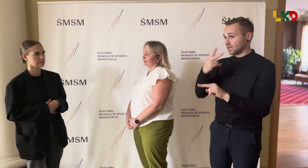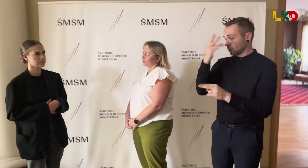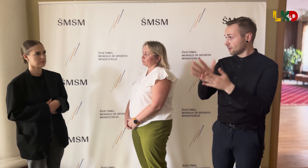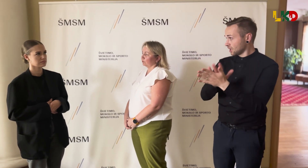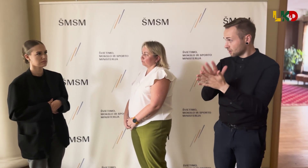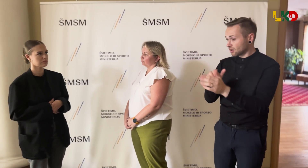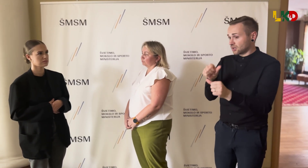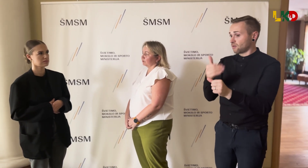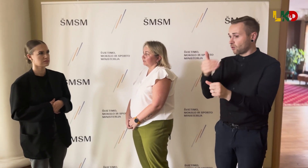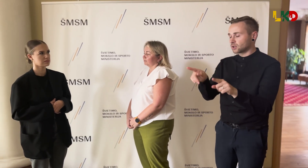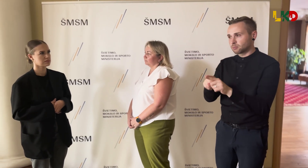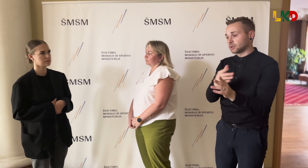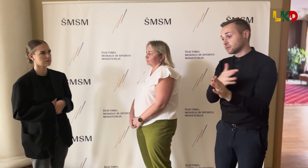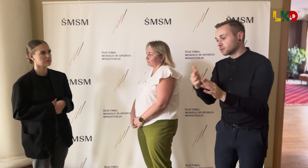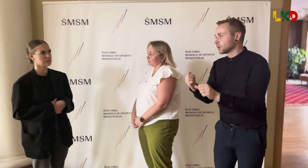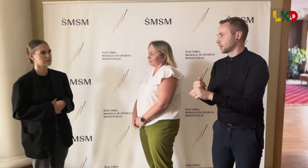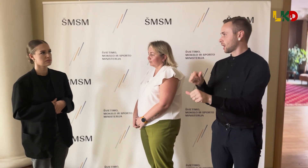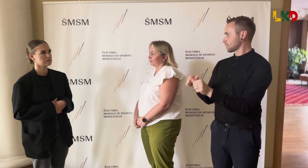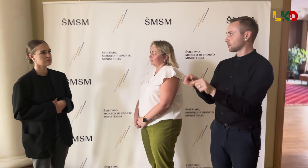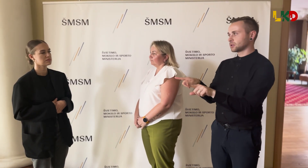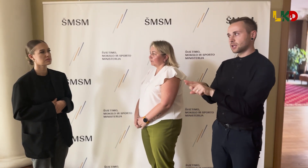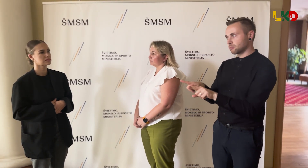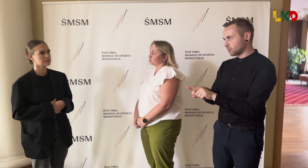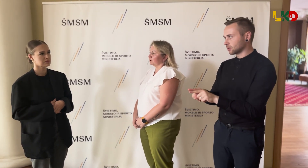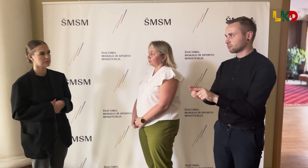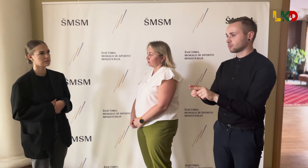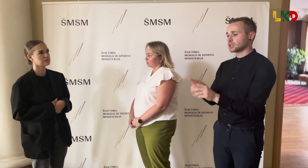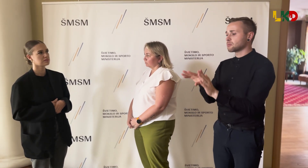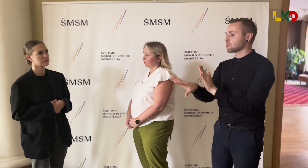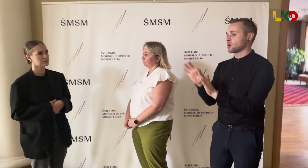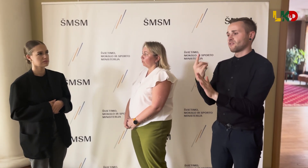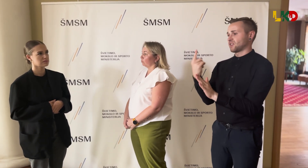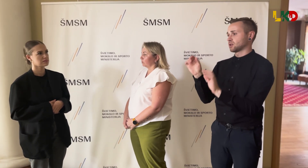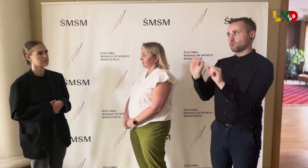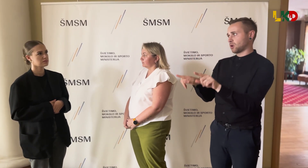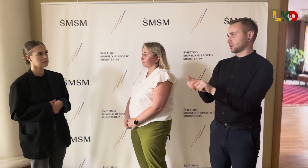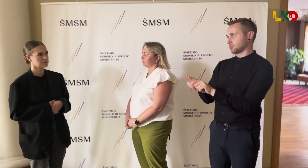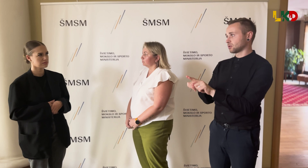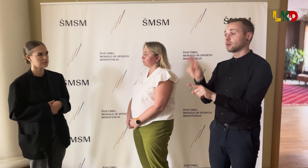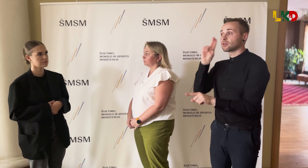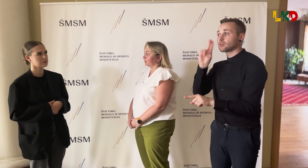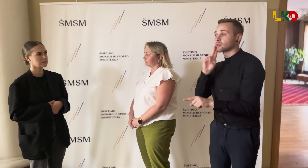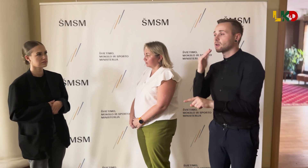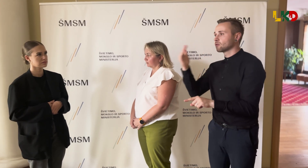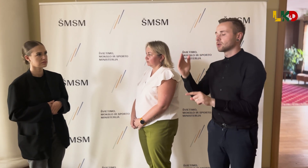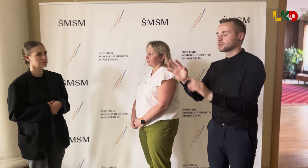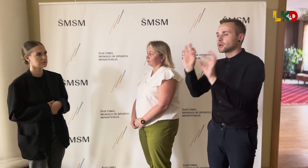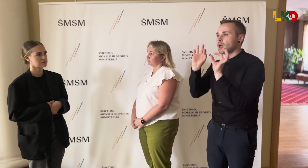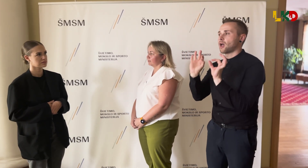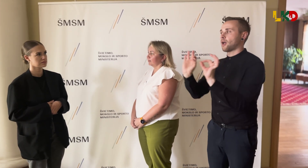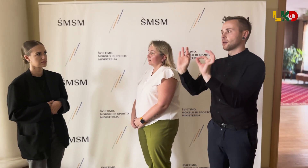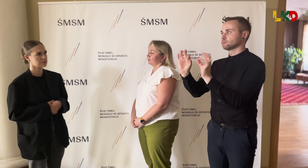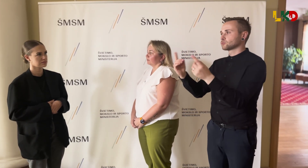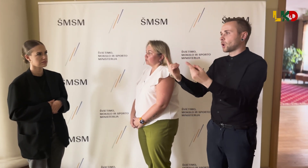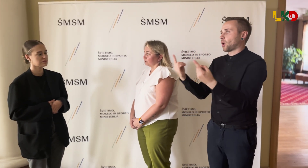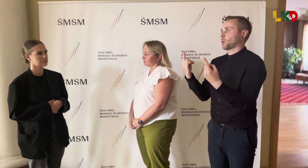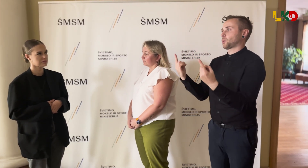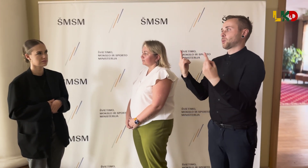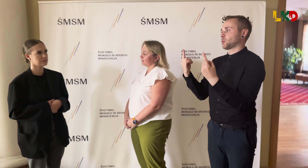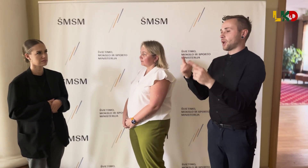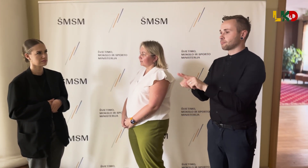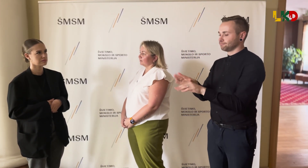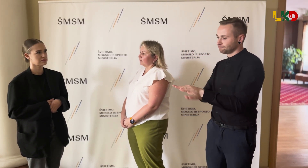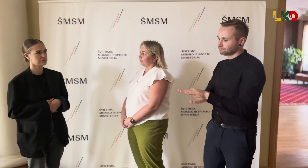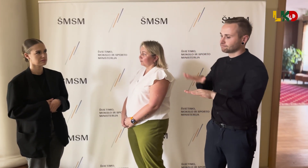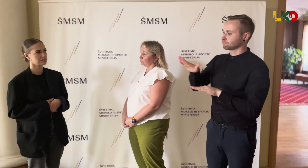kalbos egzaminas turi būti tikrai vienas iš pasirinkimų, o kartais turi būti visingas dalykas.